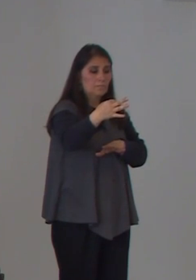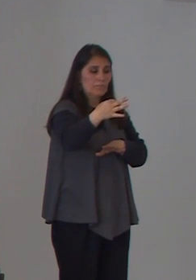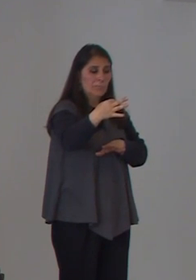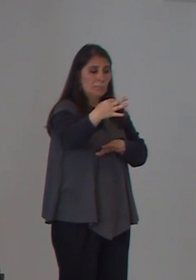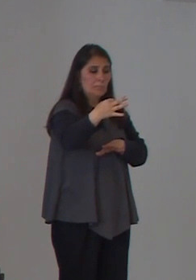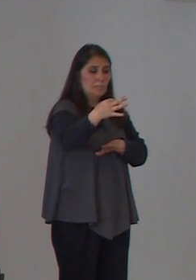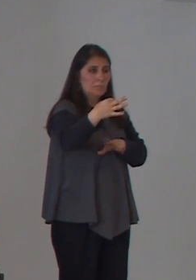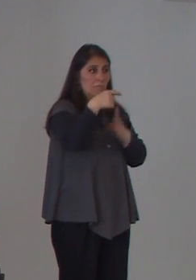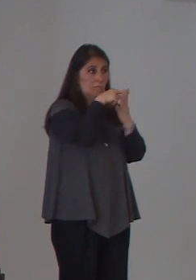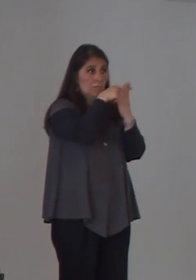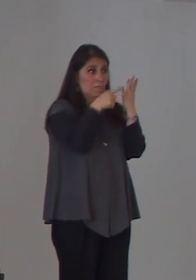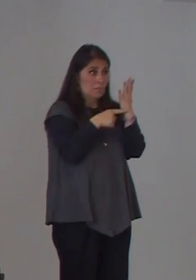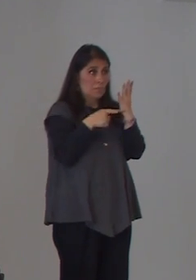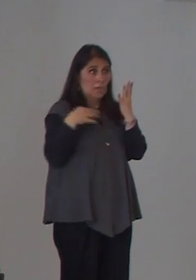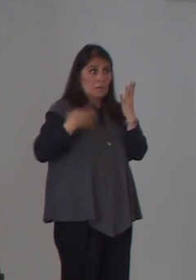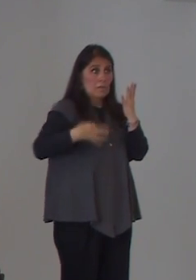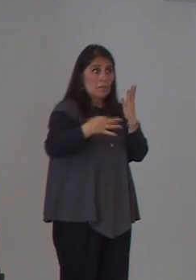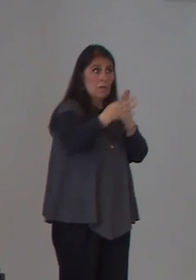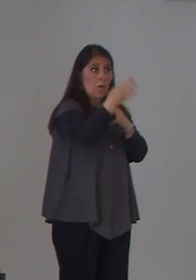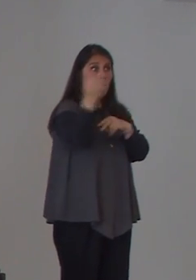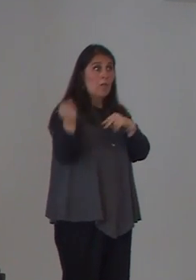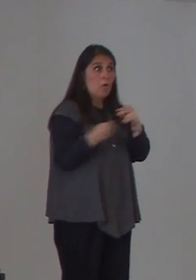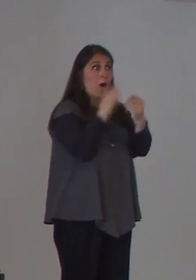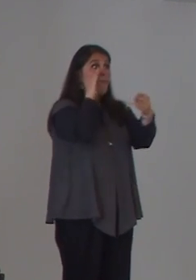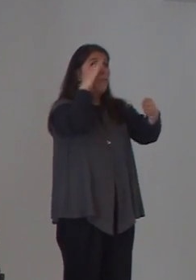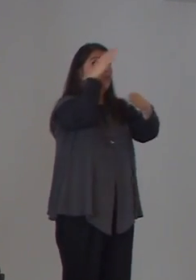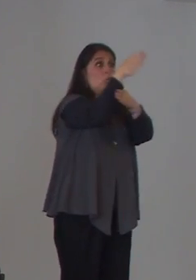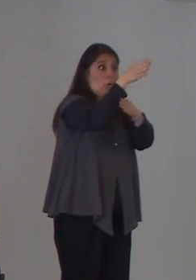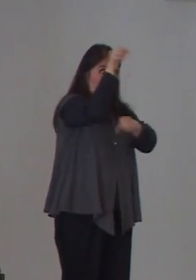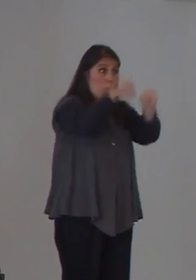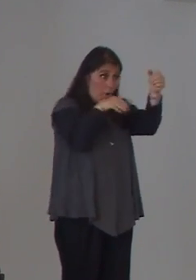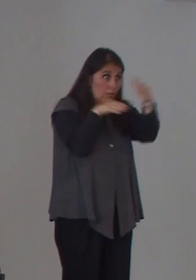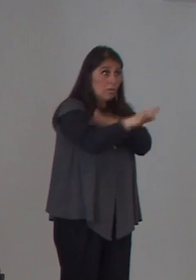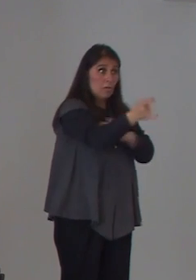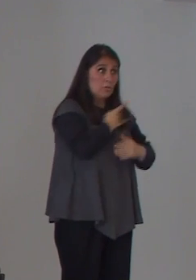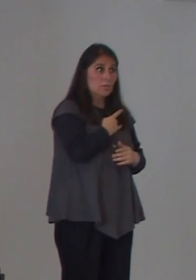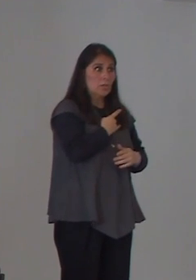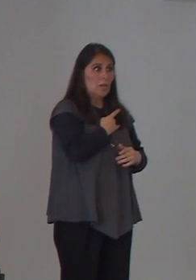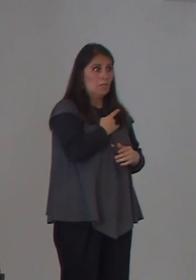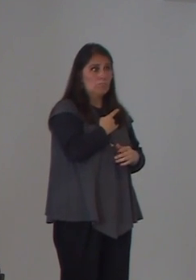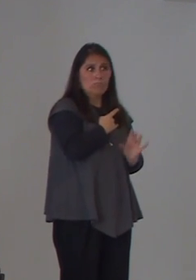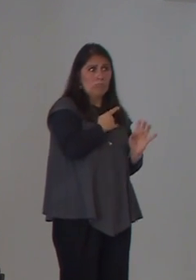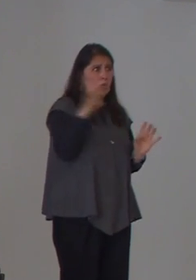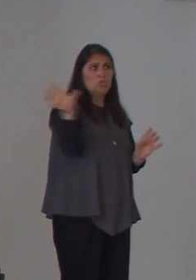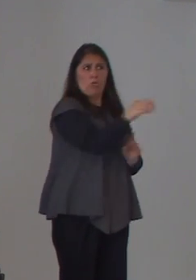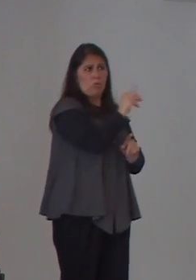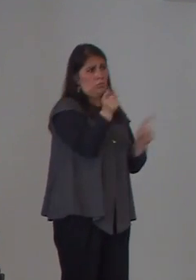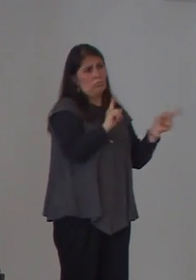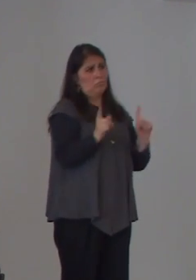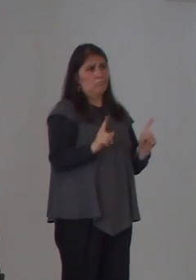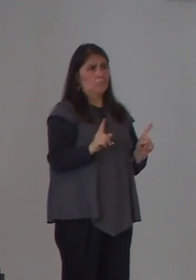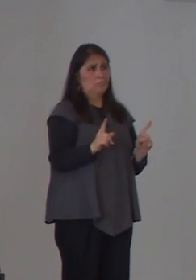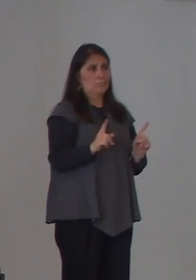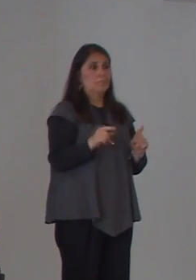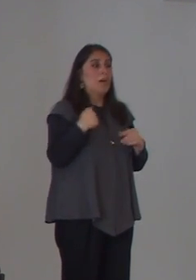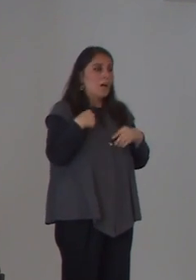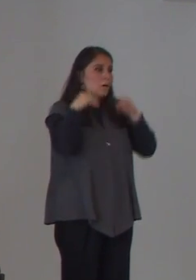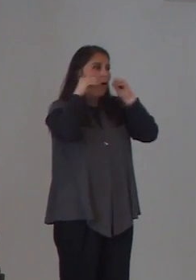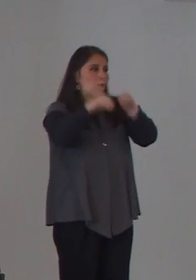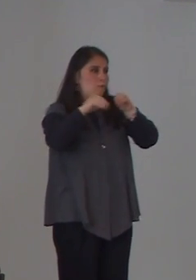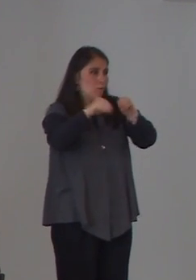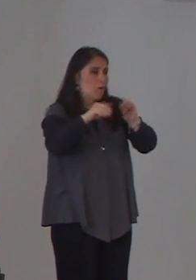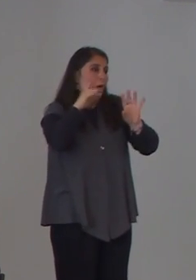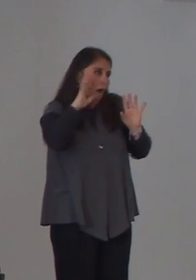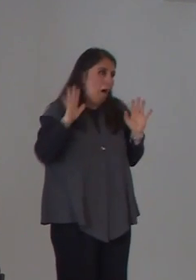siempre una educación universitaria. Sí será una educación formativa y todo lo que ha